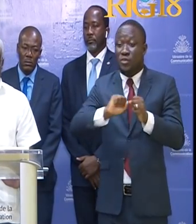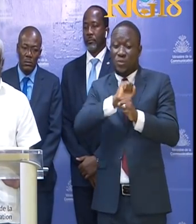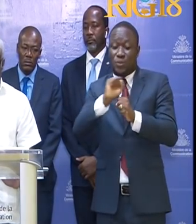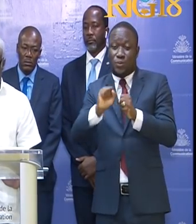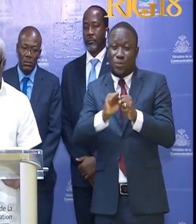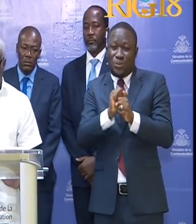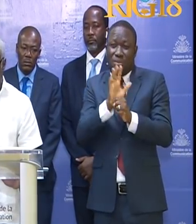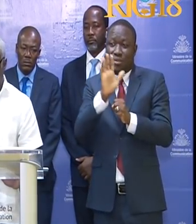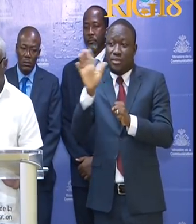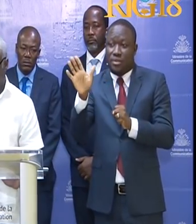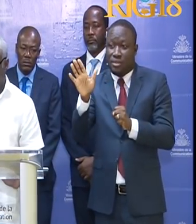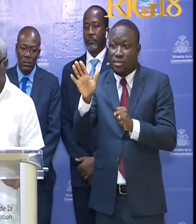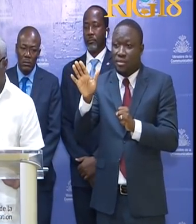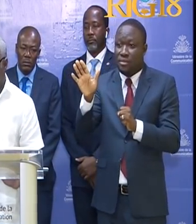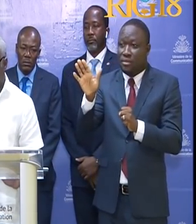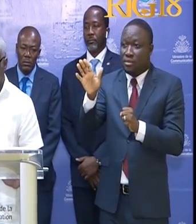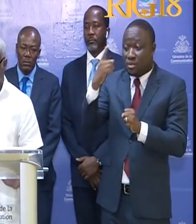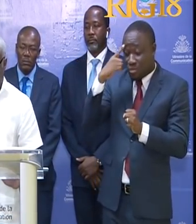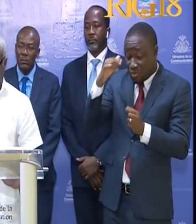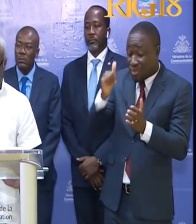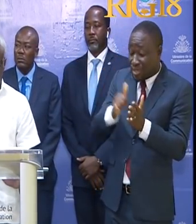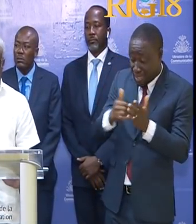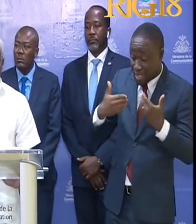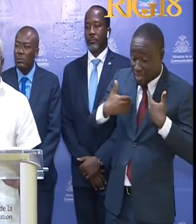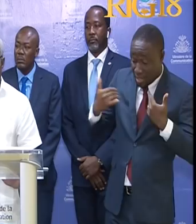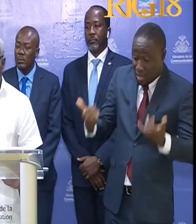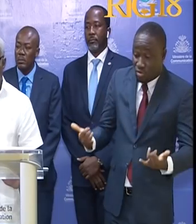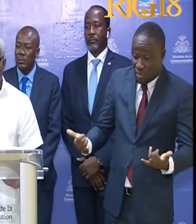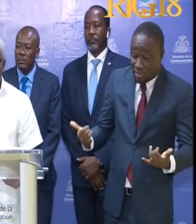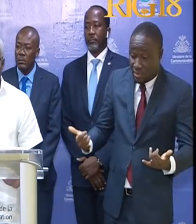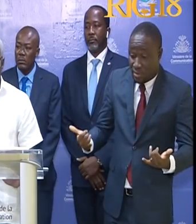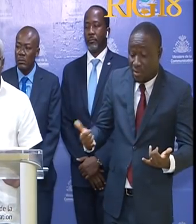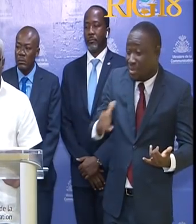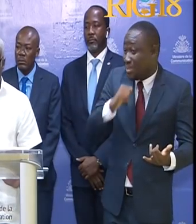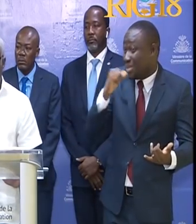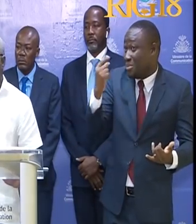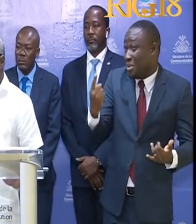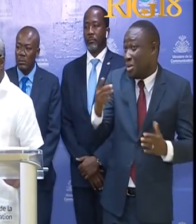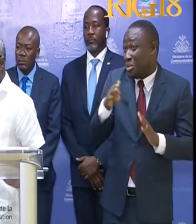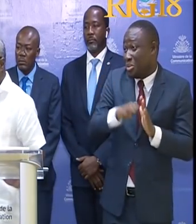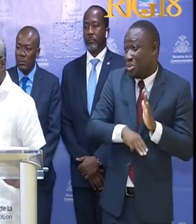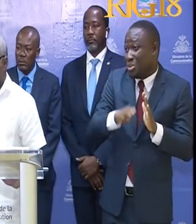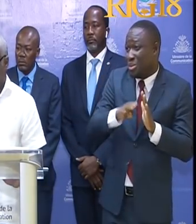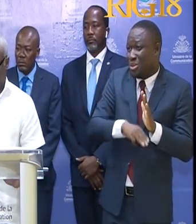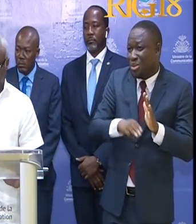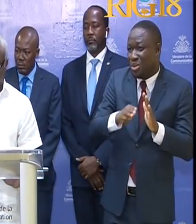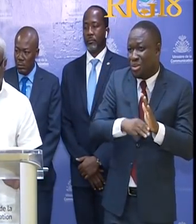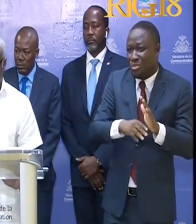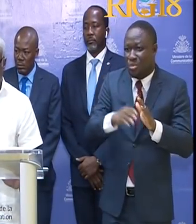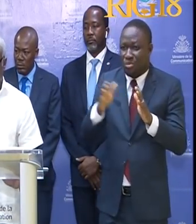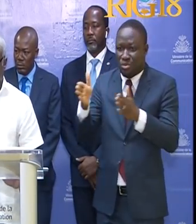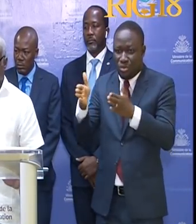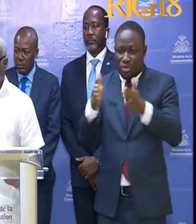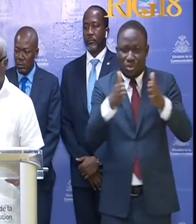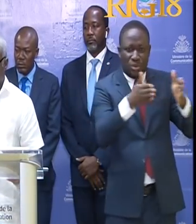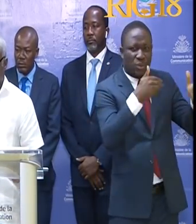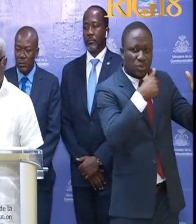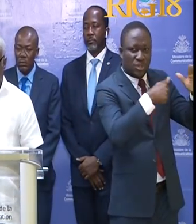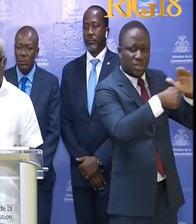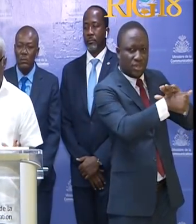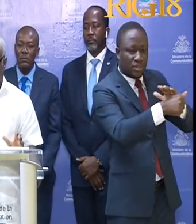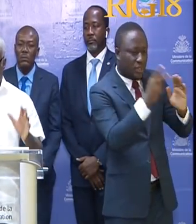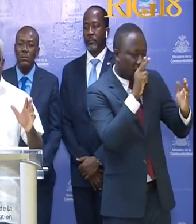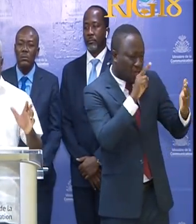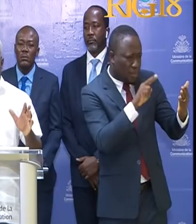coronavirus là, pour coronavirus, pour ça nous gagne là aujourd'hui, hein, c'est pas seulement mise en quarantaine pour nous faire. C'est pas